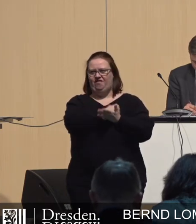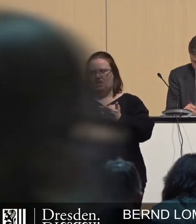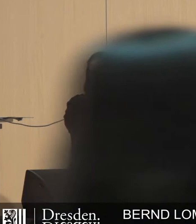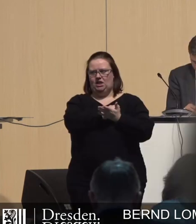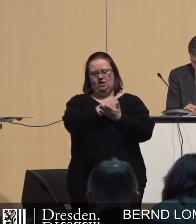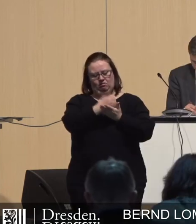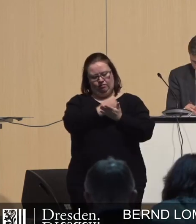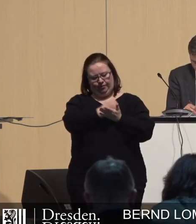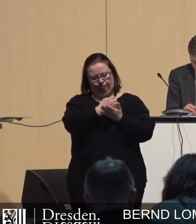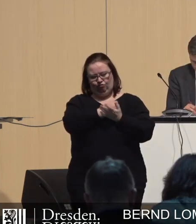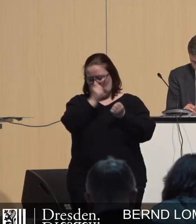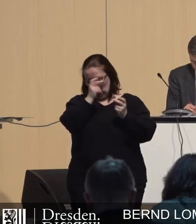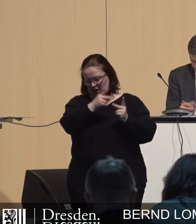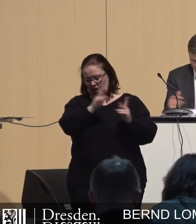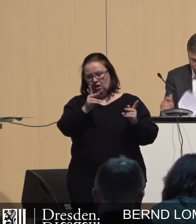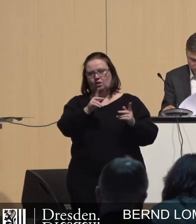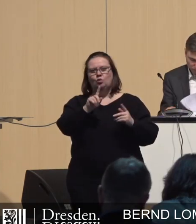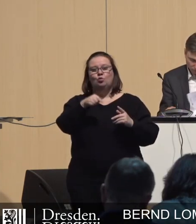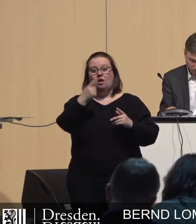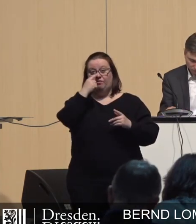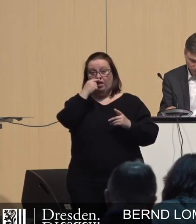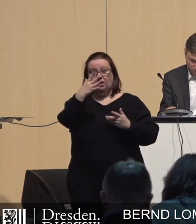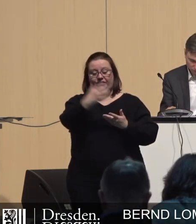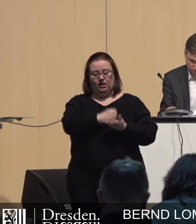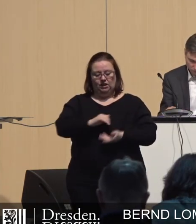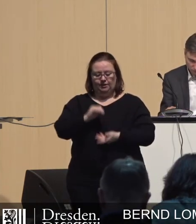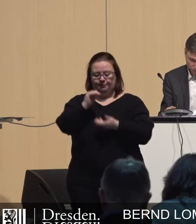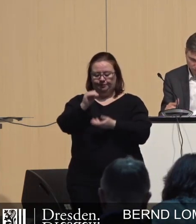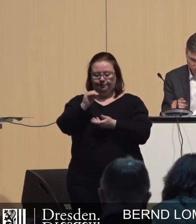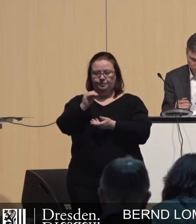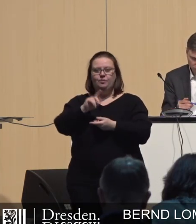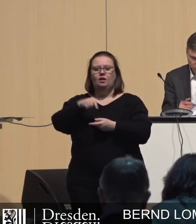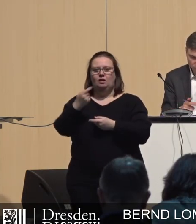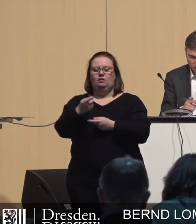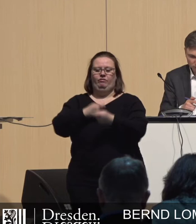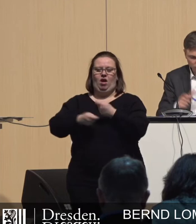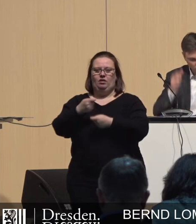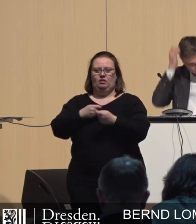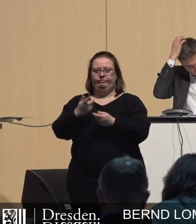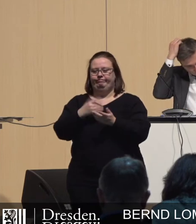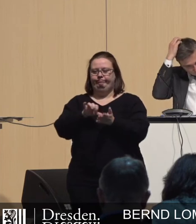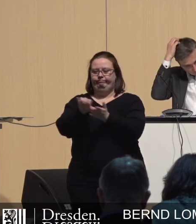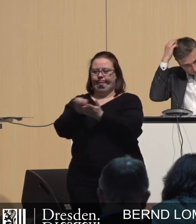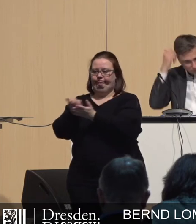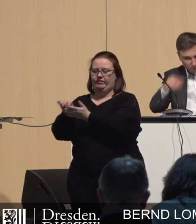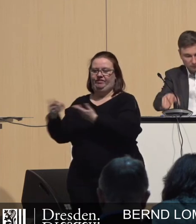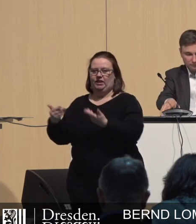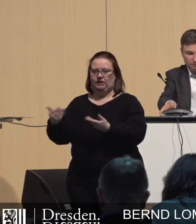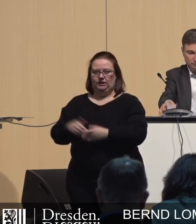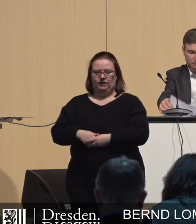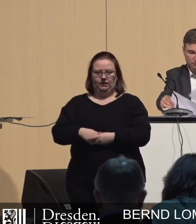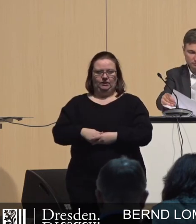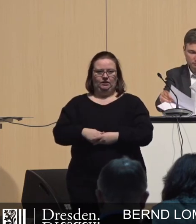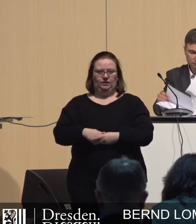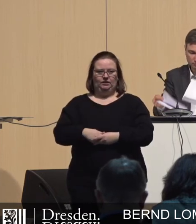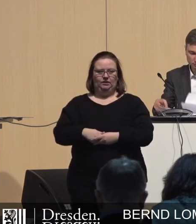lassen, ordnungsgemäß, und dort, wenn dann die Gewinne kommen, darüber verhandelt, was man damit tut. Hier ist es